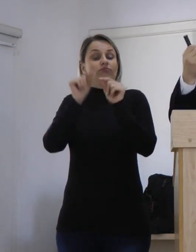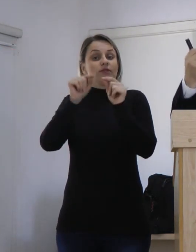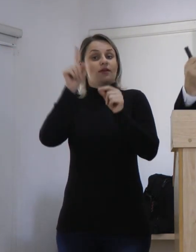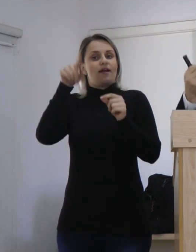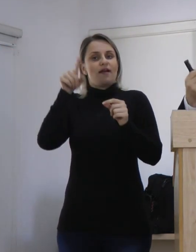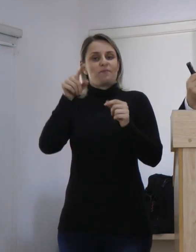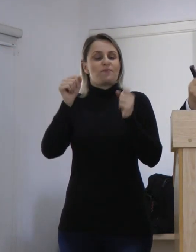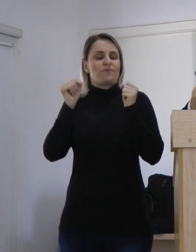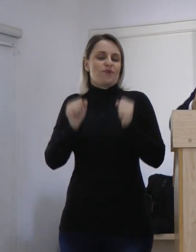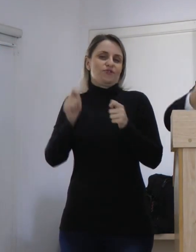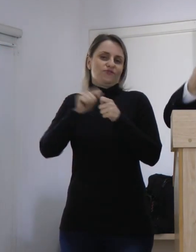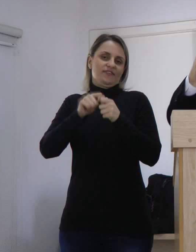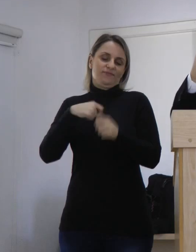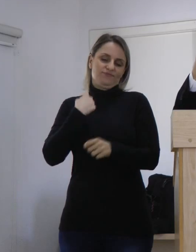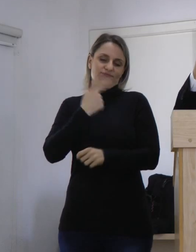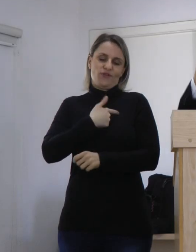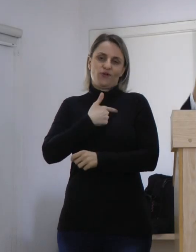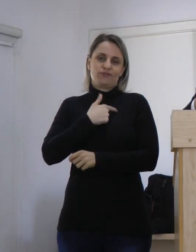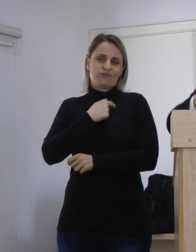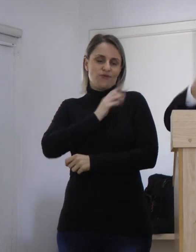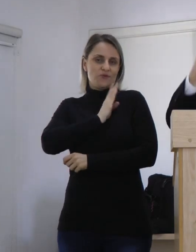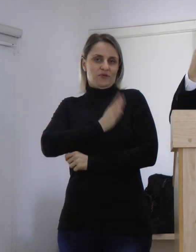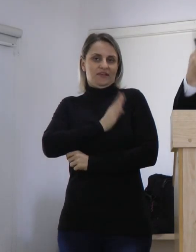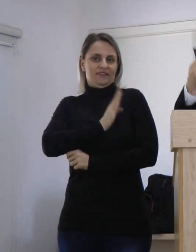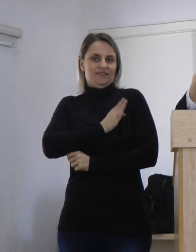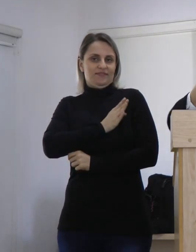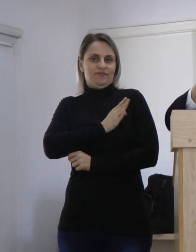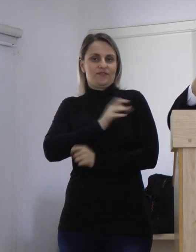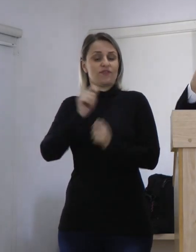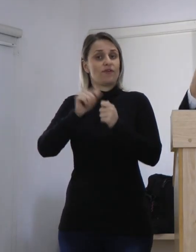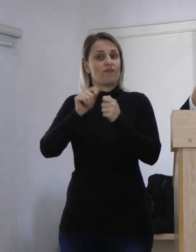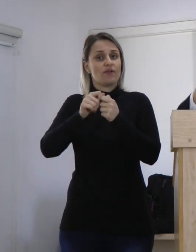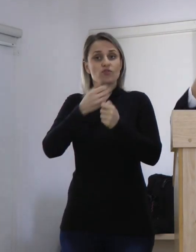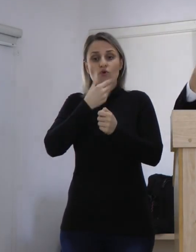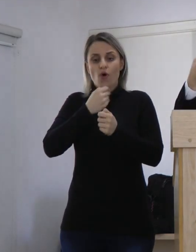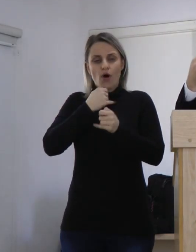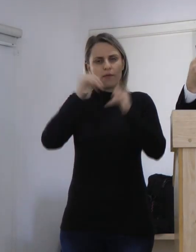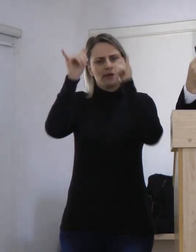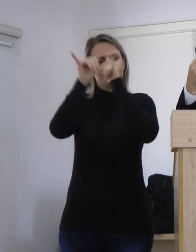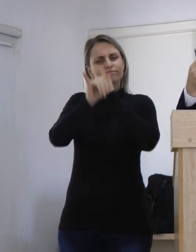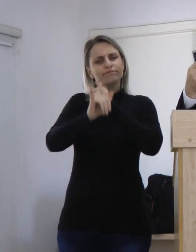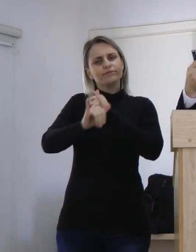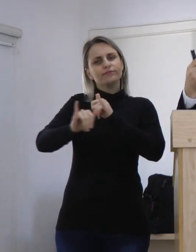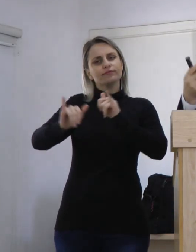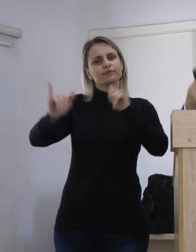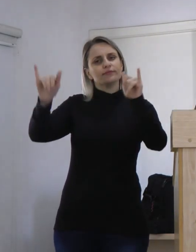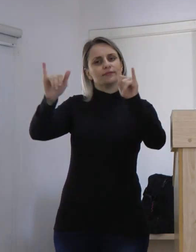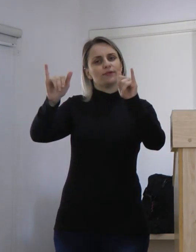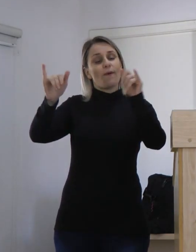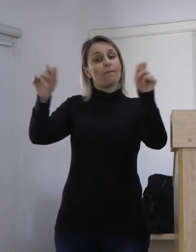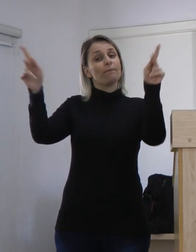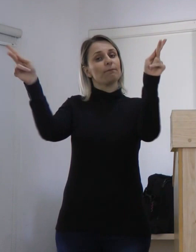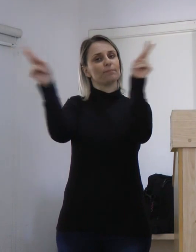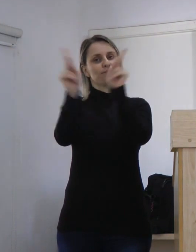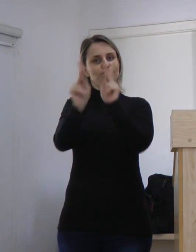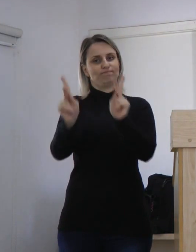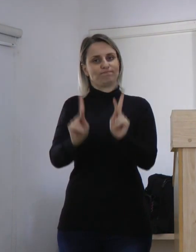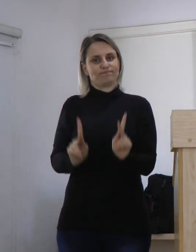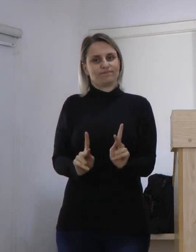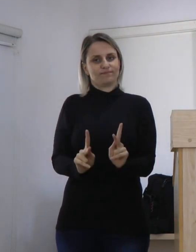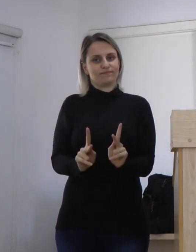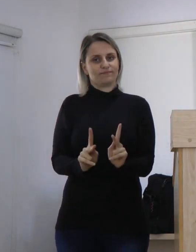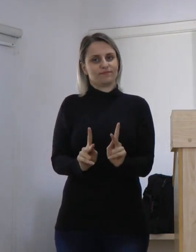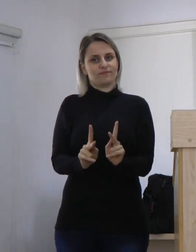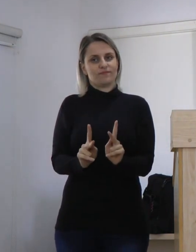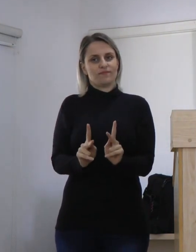com os nossos corações, transformar este homem em um grande divulgador, um grande pacificador, não é?